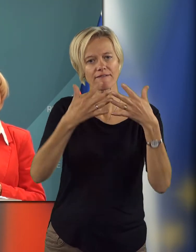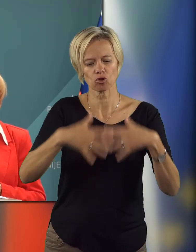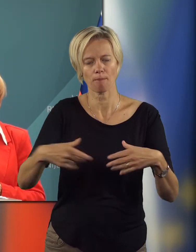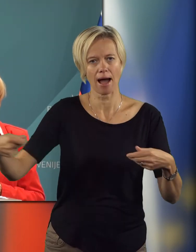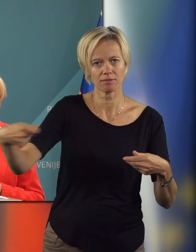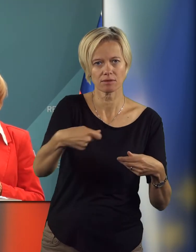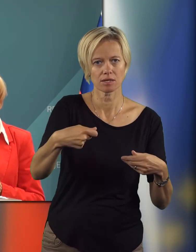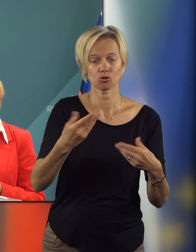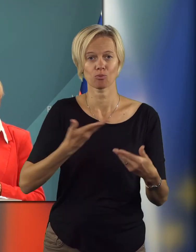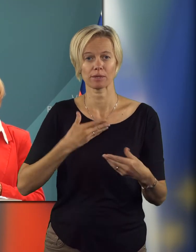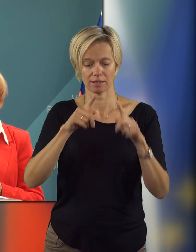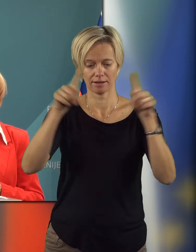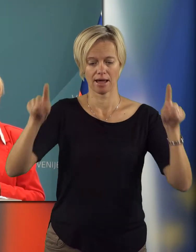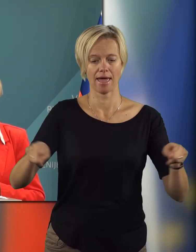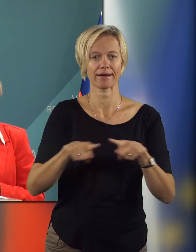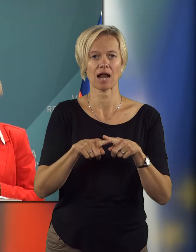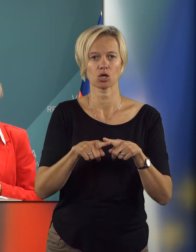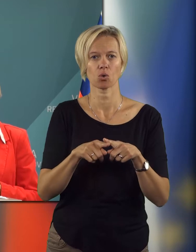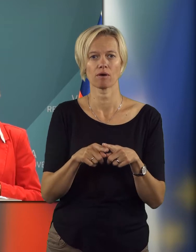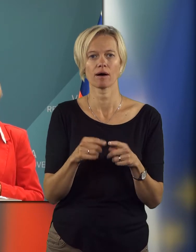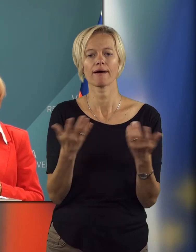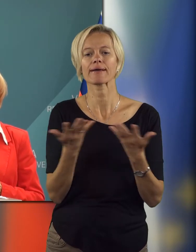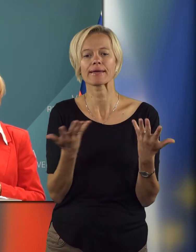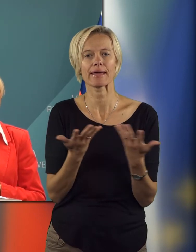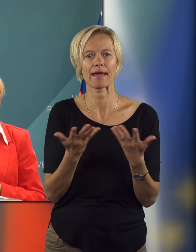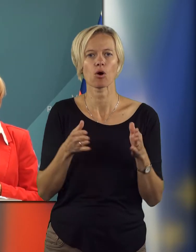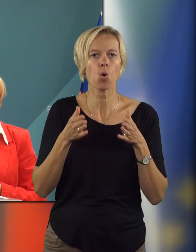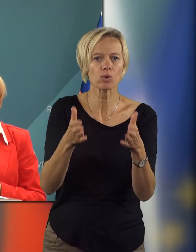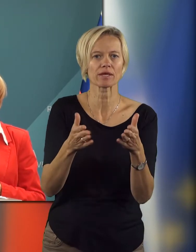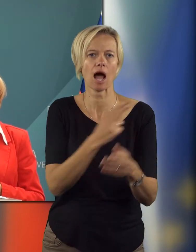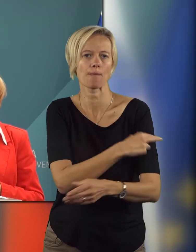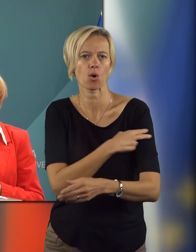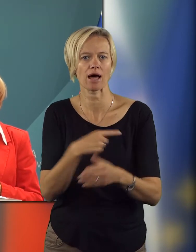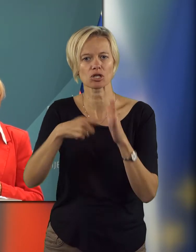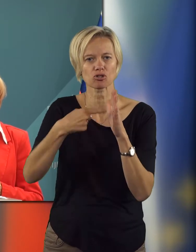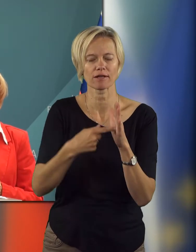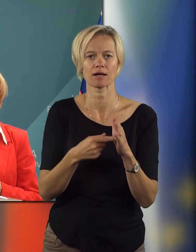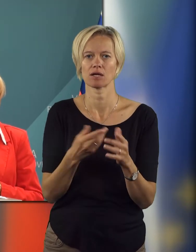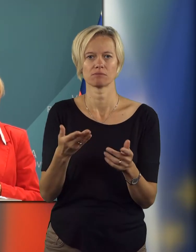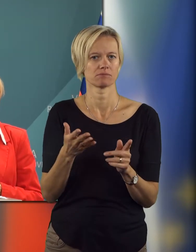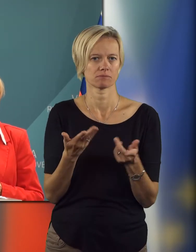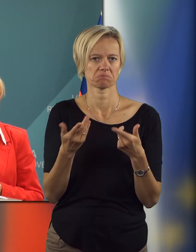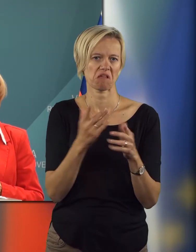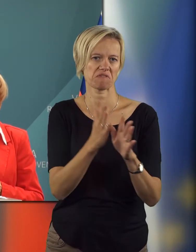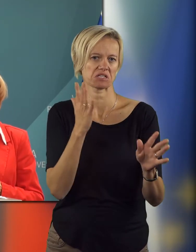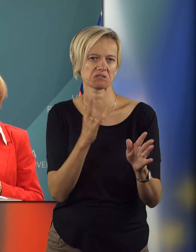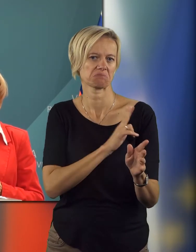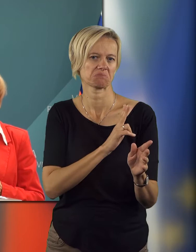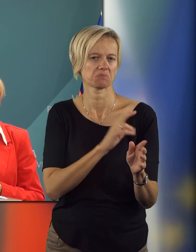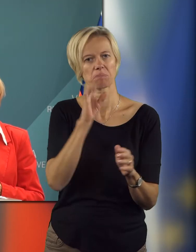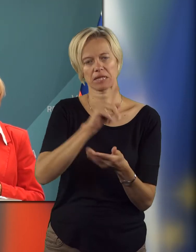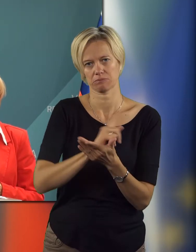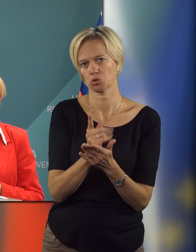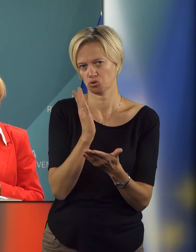v vrstomat in dobite na ekranu, v kjer ambulanti, kjer hodnik in ste na vrsti, bi rekla, ne